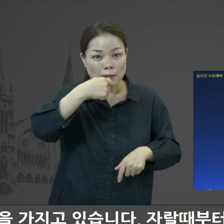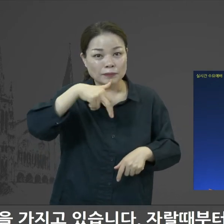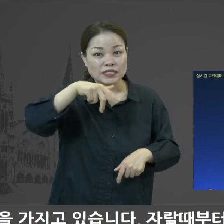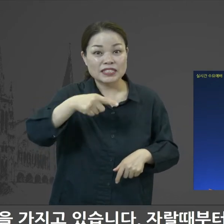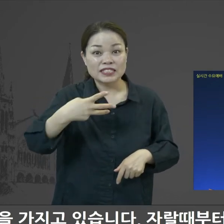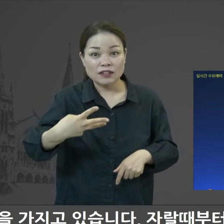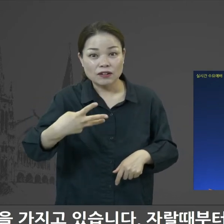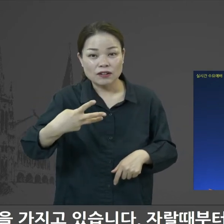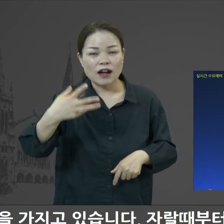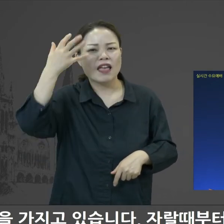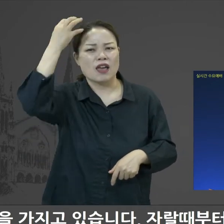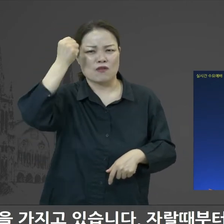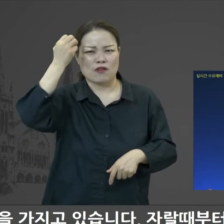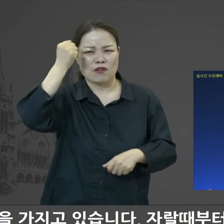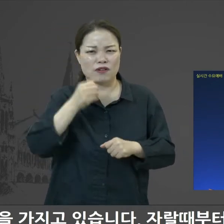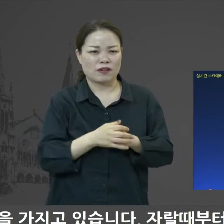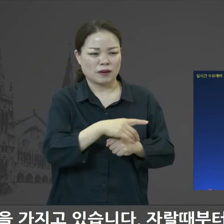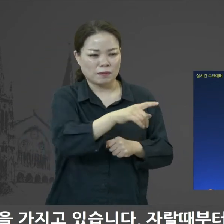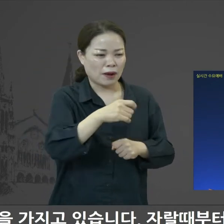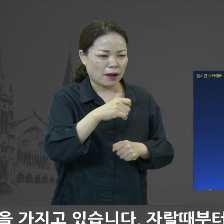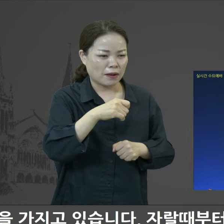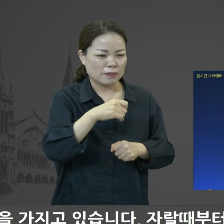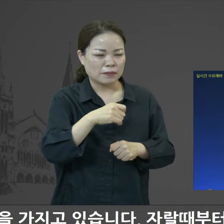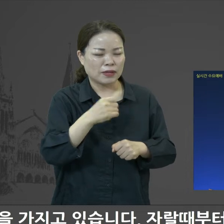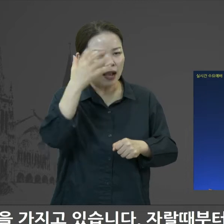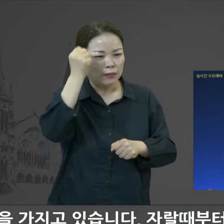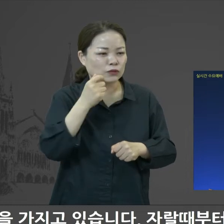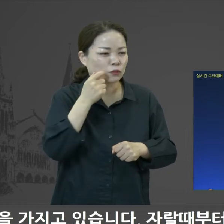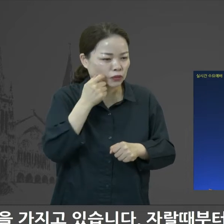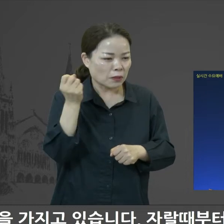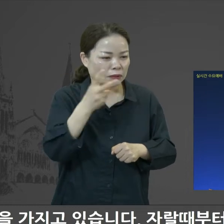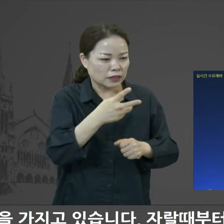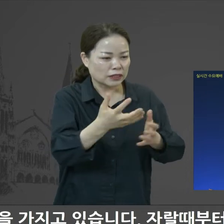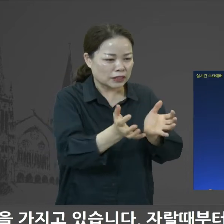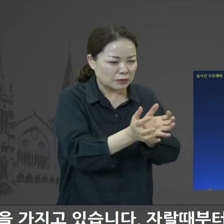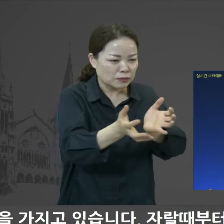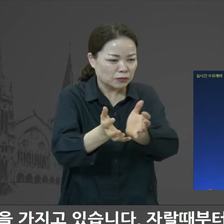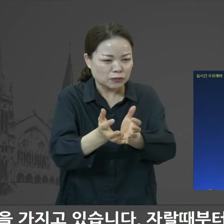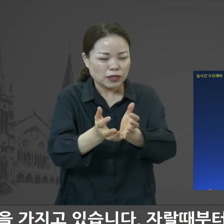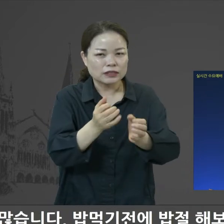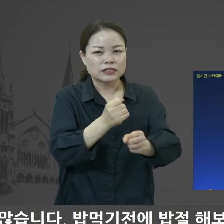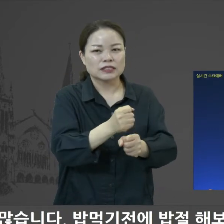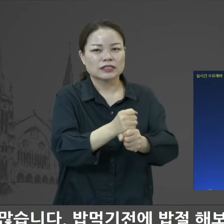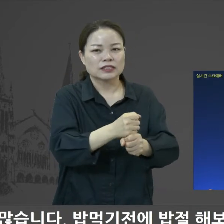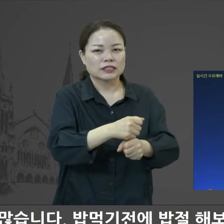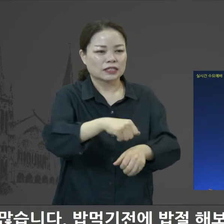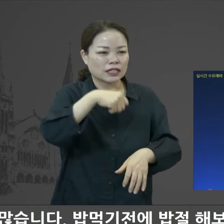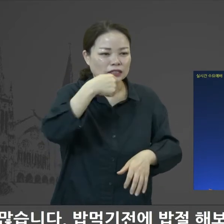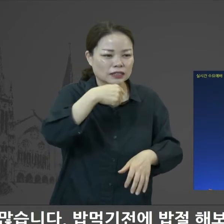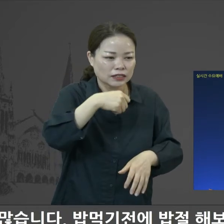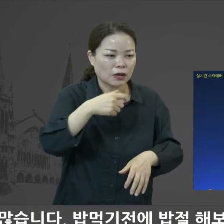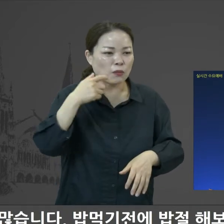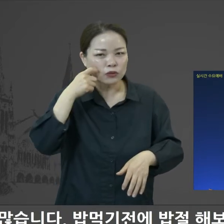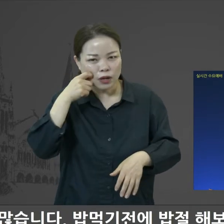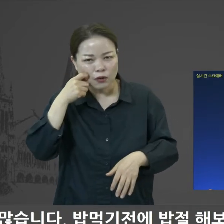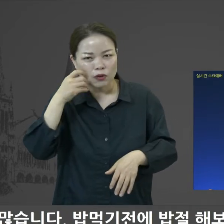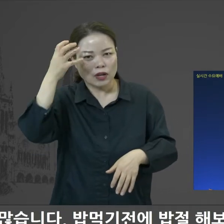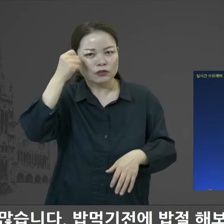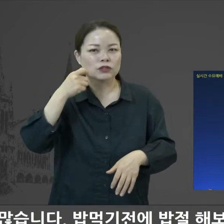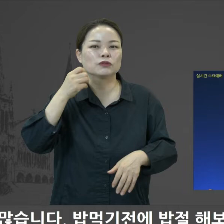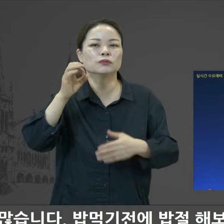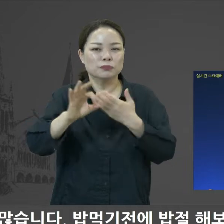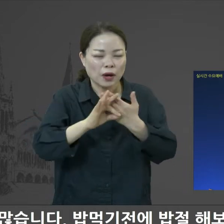해보셨죠 다? 한 명 틀리면 밥 안 주고 막 다시 돌아가라고 하고 1등으로 왔는데 제일 마지막에 식사해보신 경험이 있으실